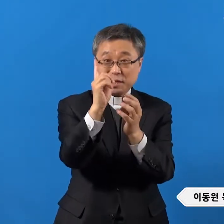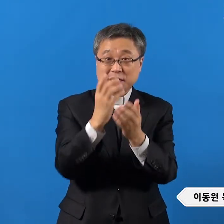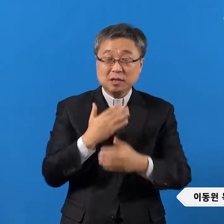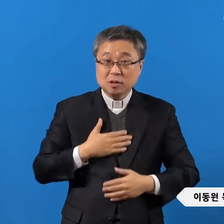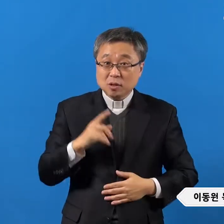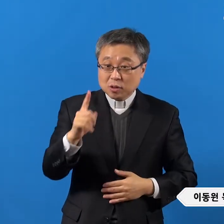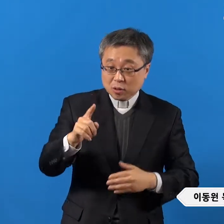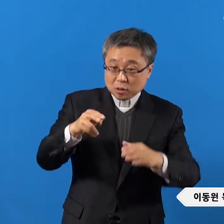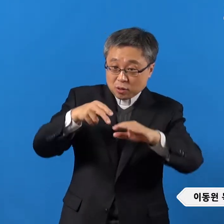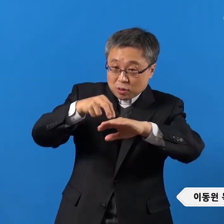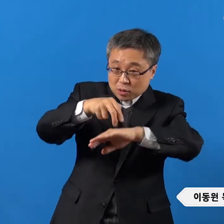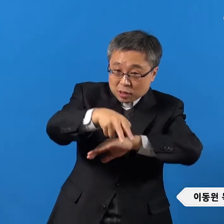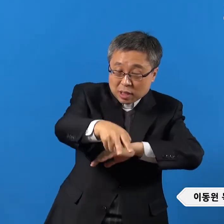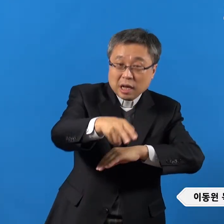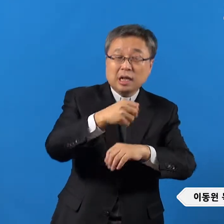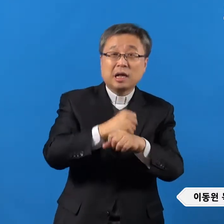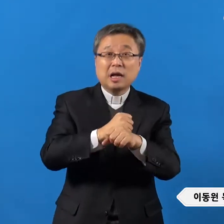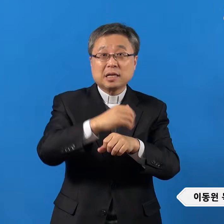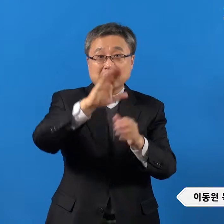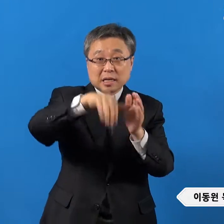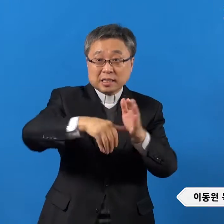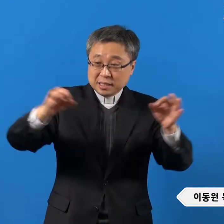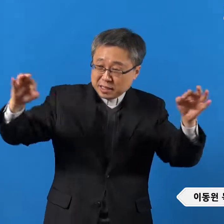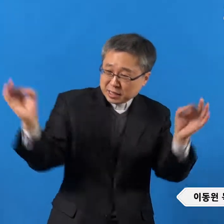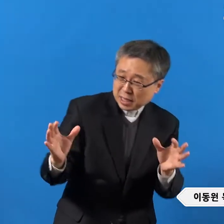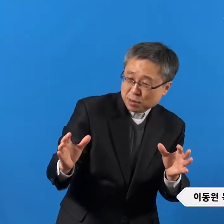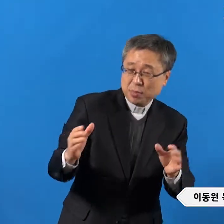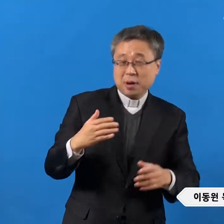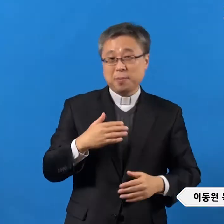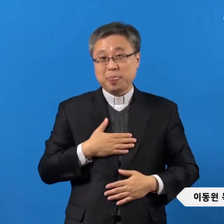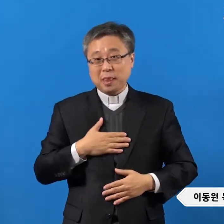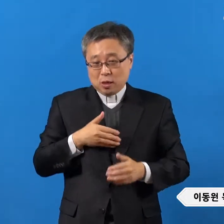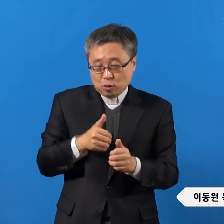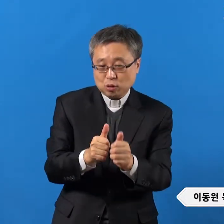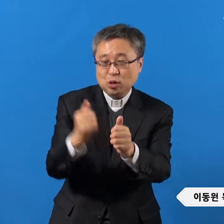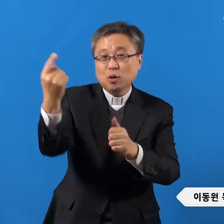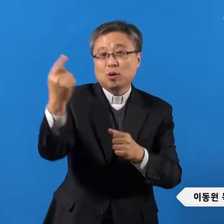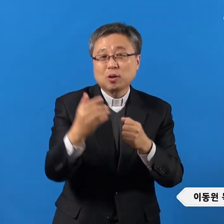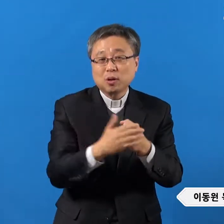곁을 지나서 가려고 하자 잠깐만 하고 쫓아오더니 어깨에